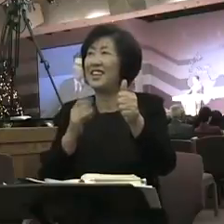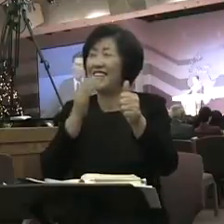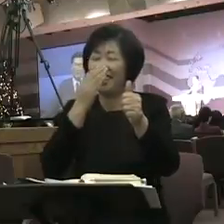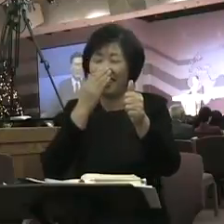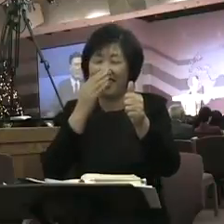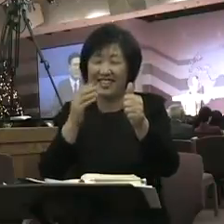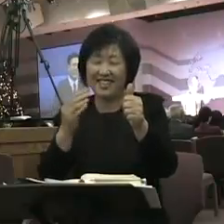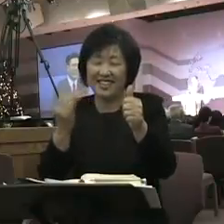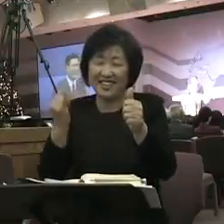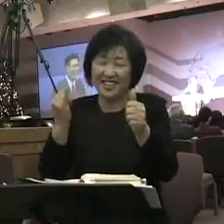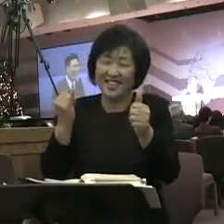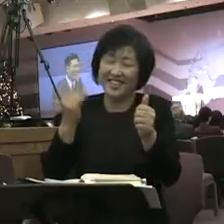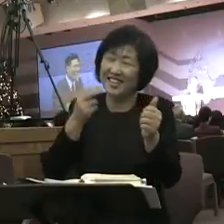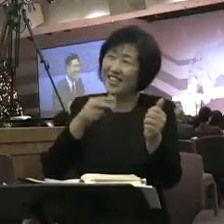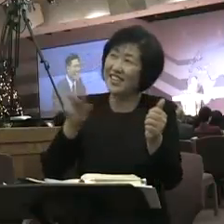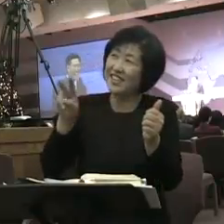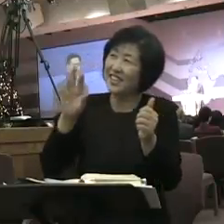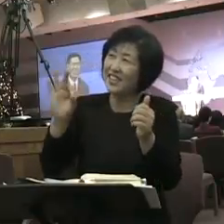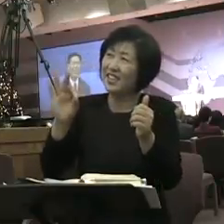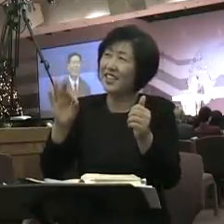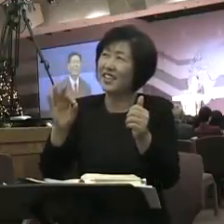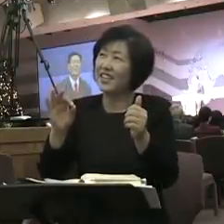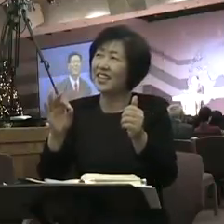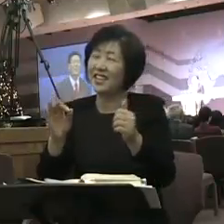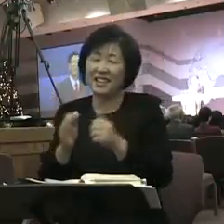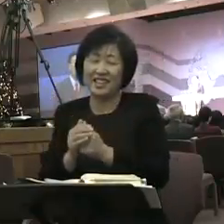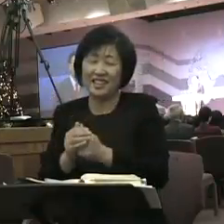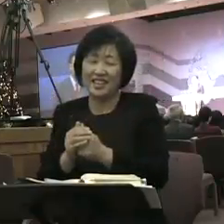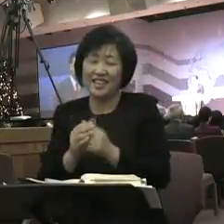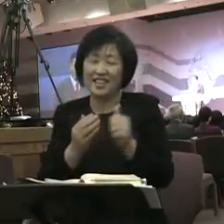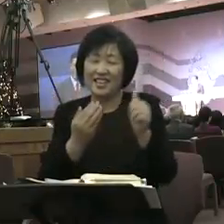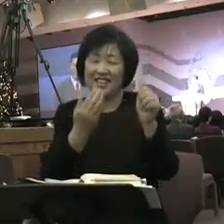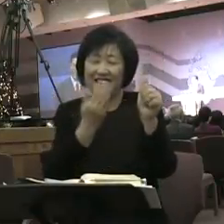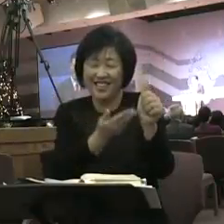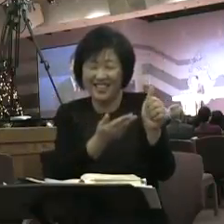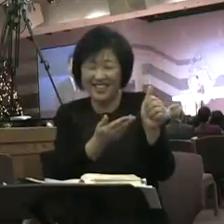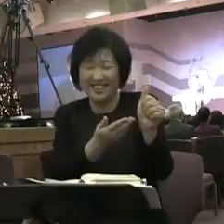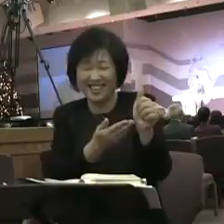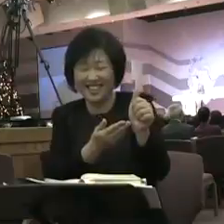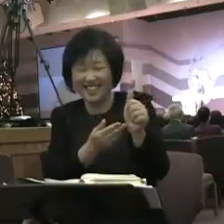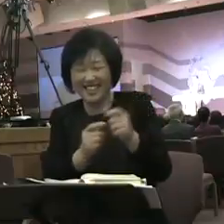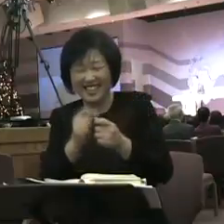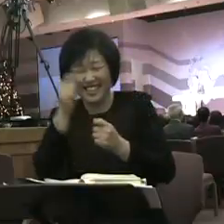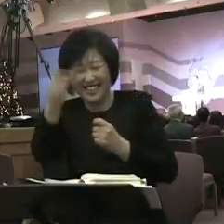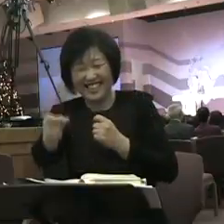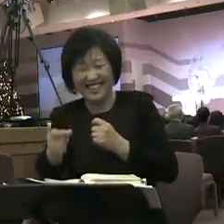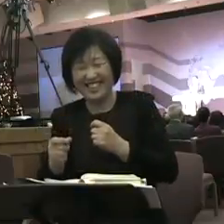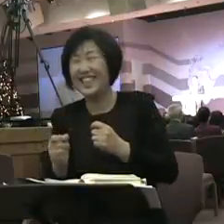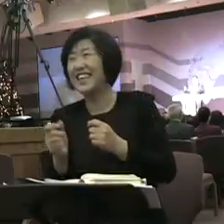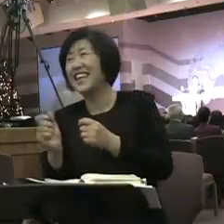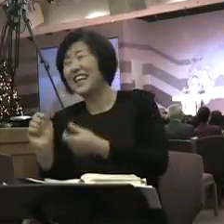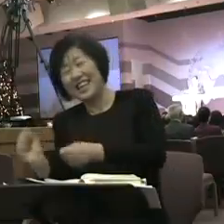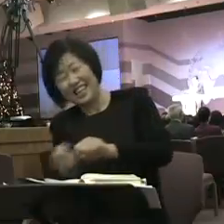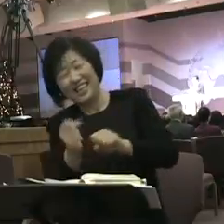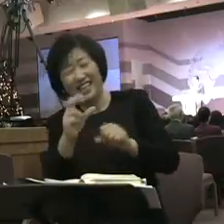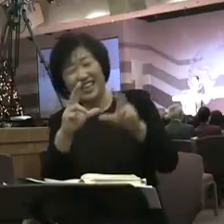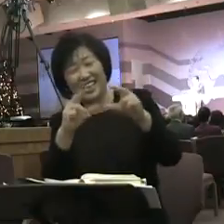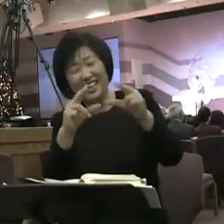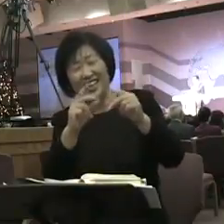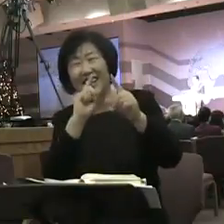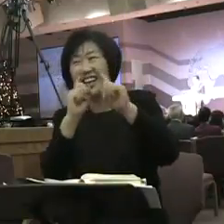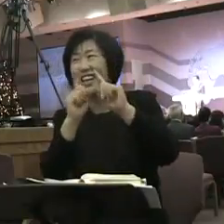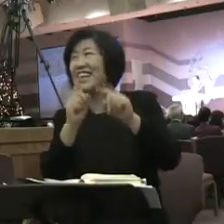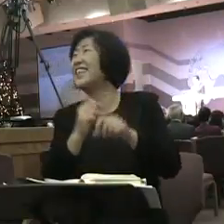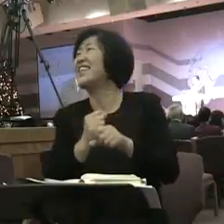이렇게 쳐다보시면서 당신은 나의 영원한 골프공이야 해주세요. 좀